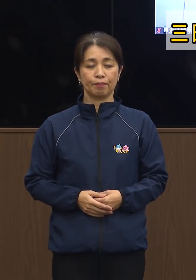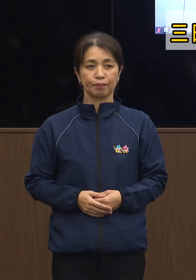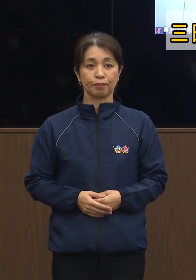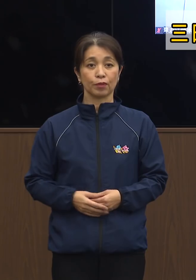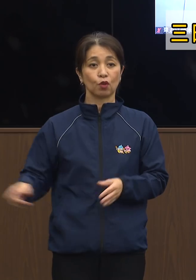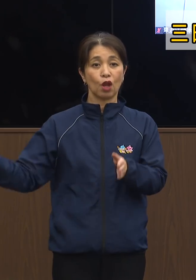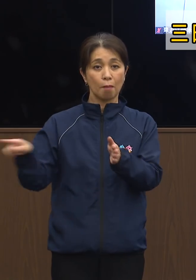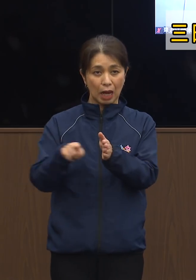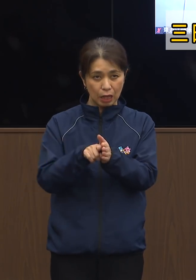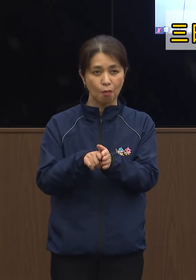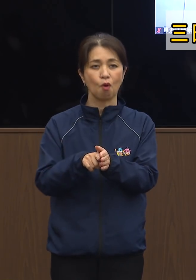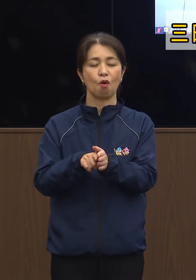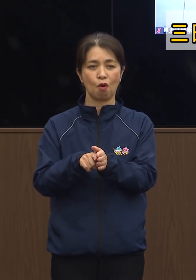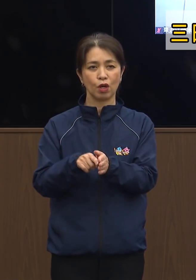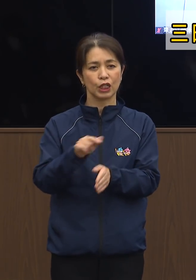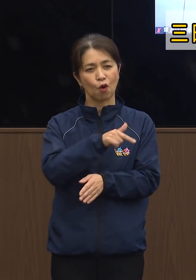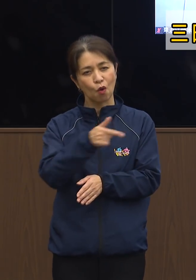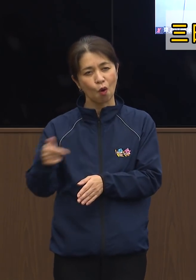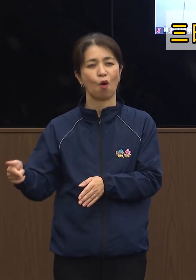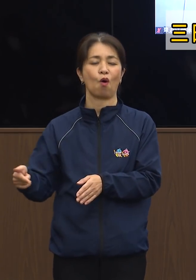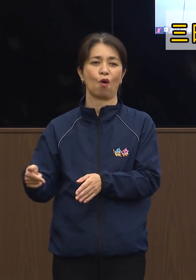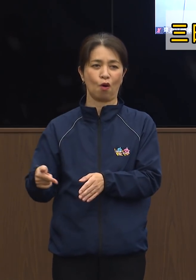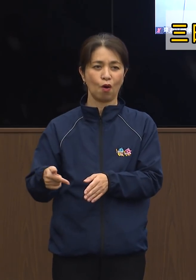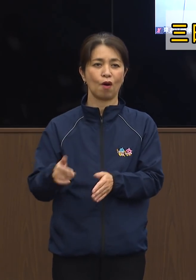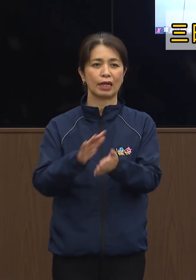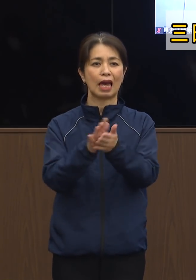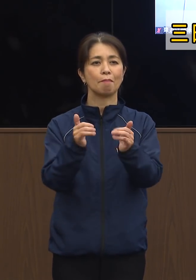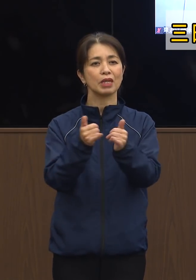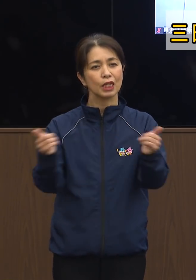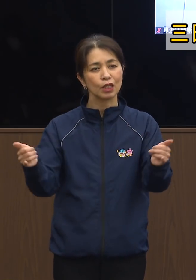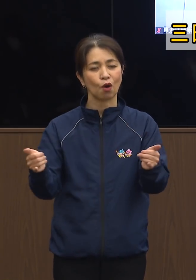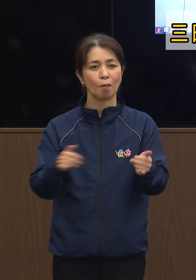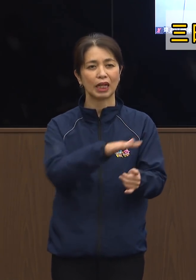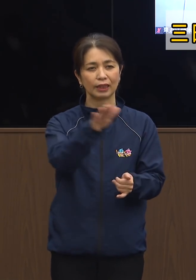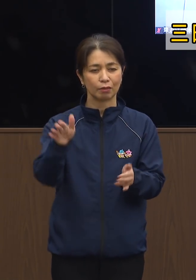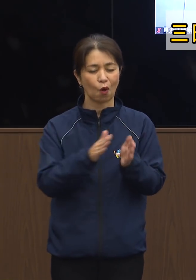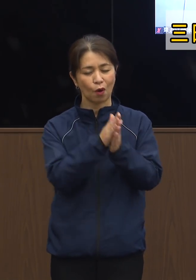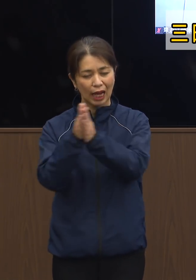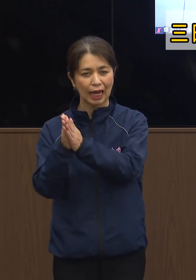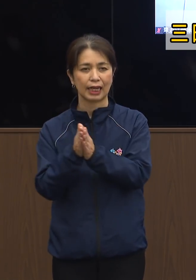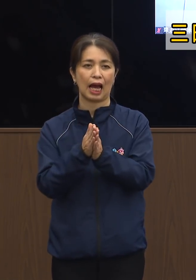これまでもさまざまな呼びかけをしてきたところでございますが、呼びかけ対策